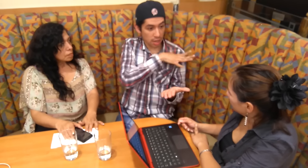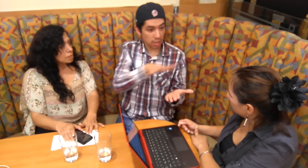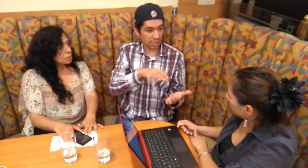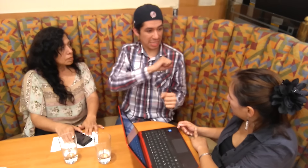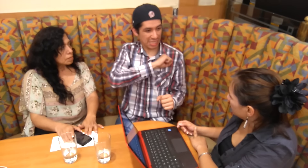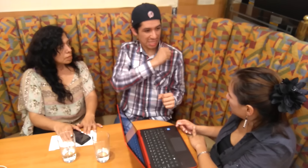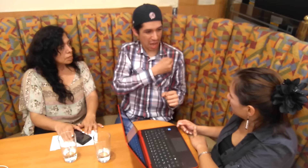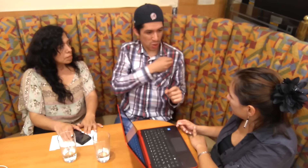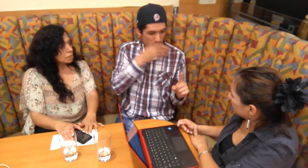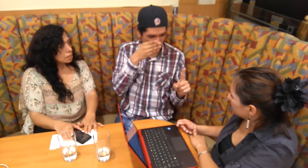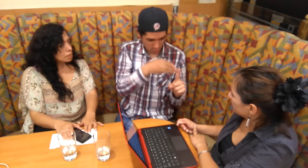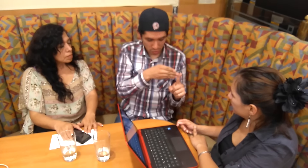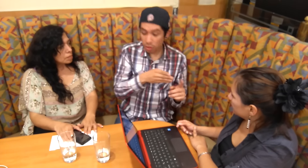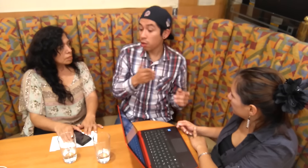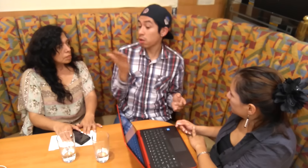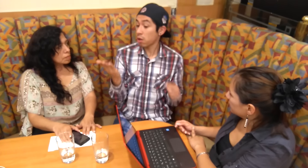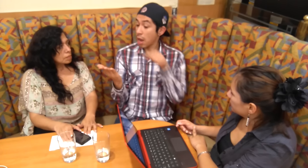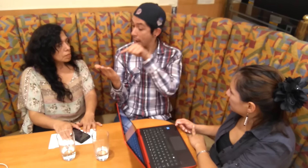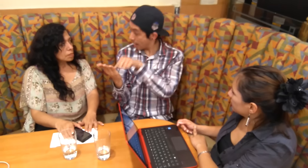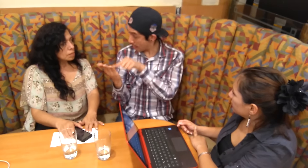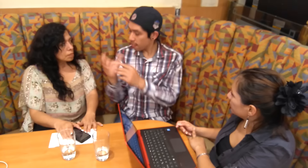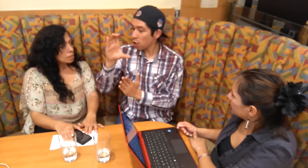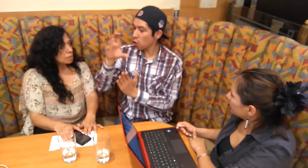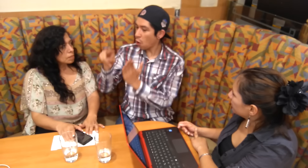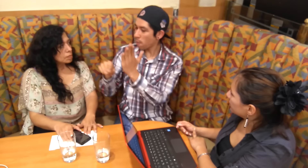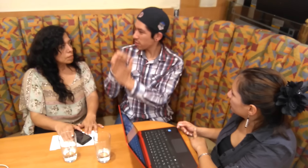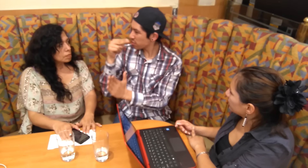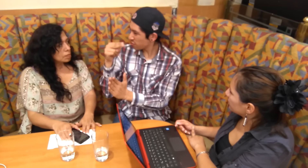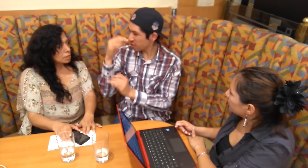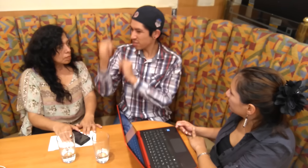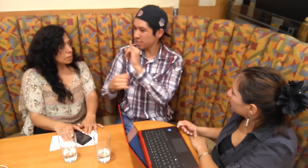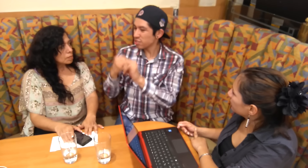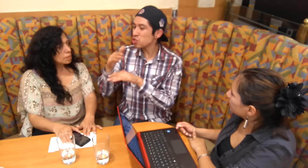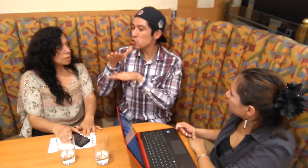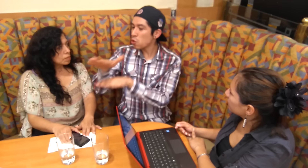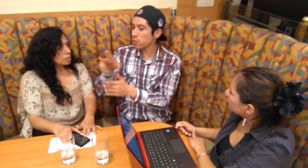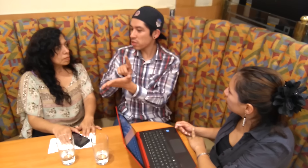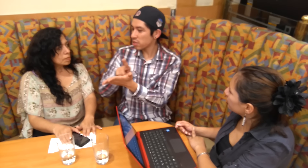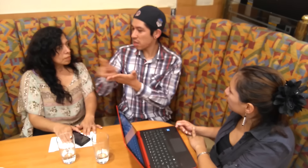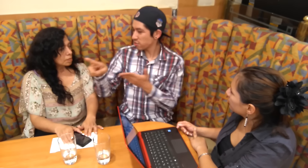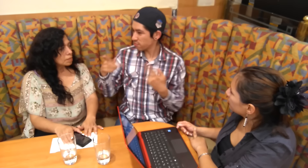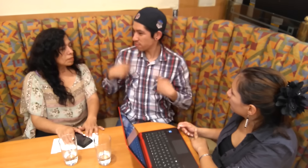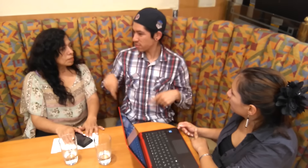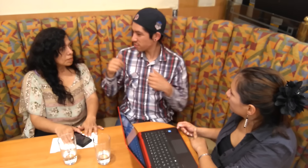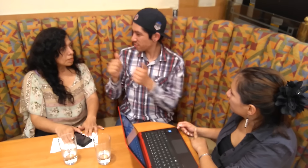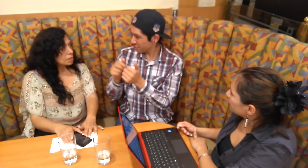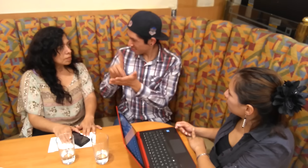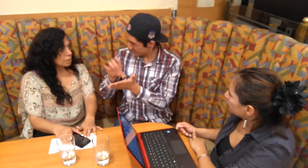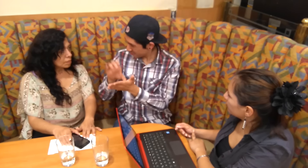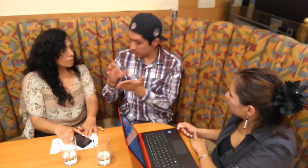Por ejemplo, en la Ley General de Salud y lo que es en la Convención de Personas de